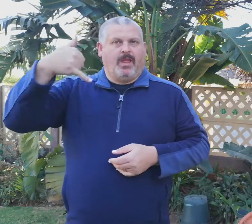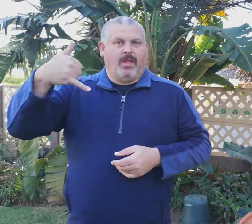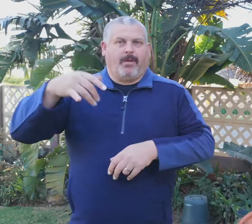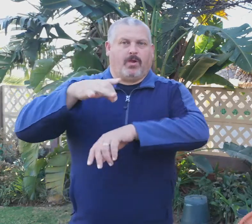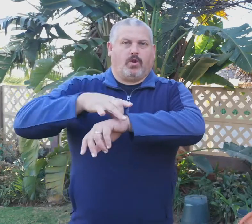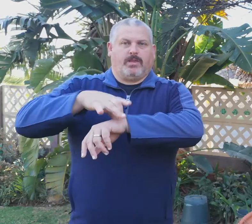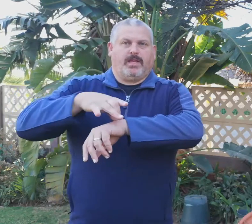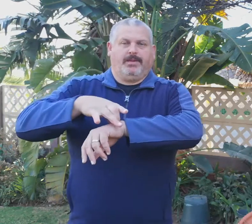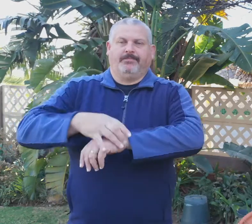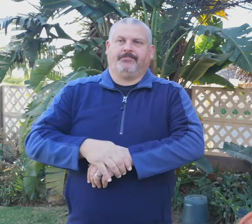2009 jou dochter